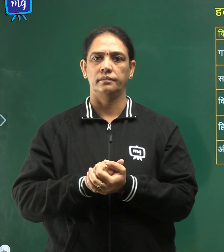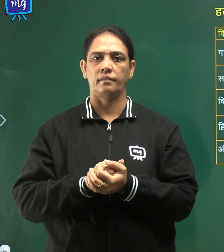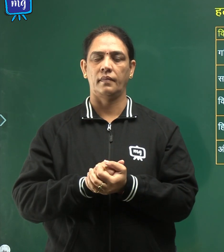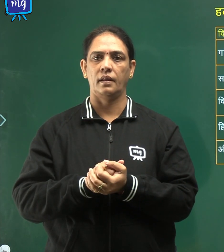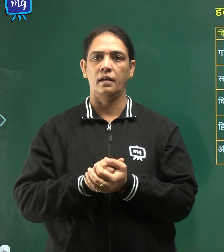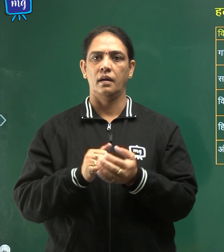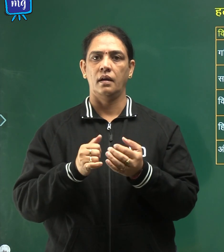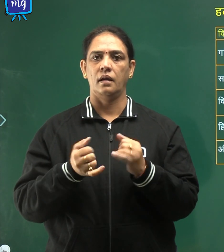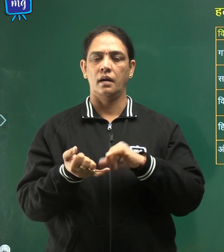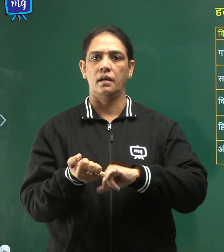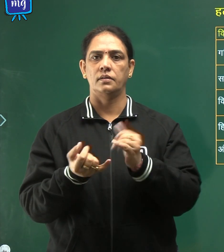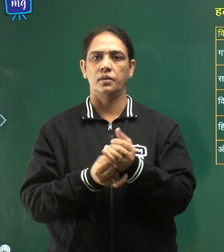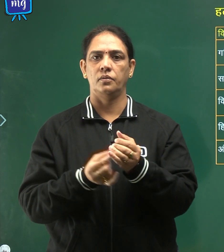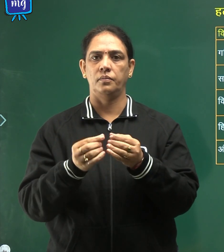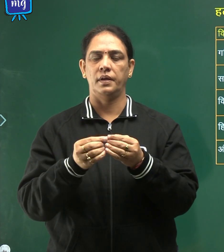विषय,